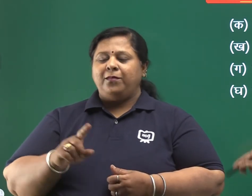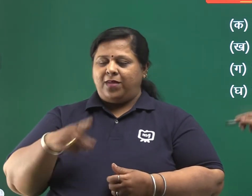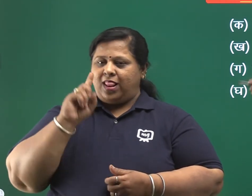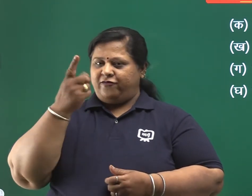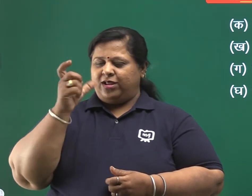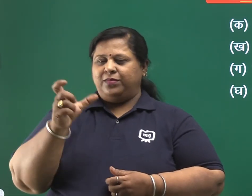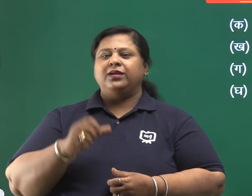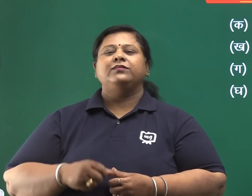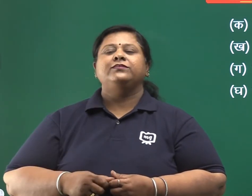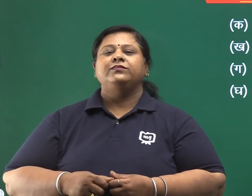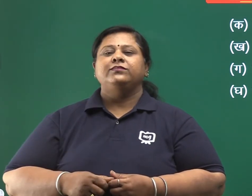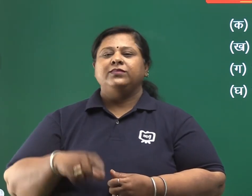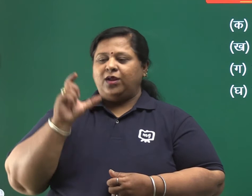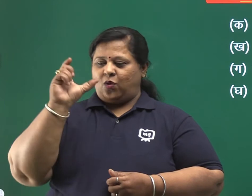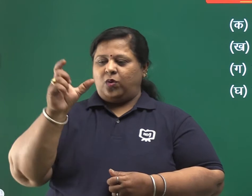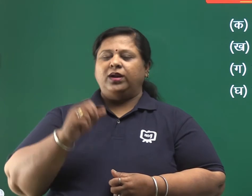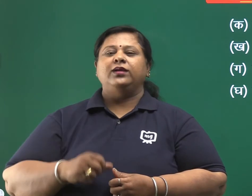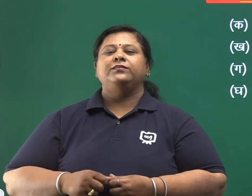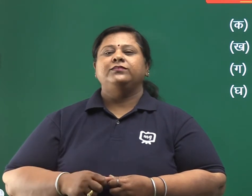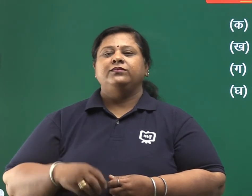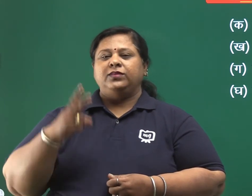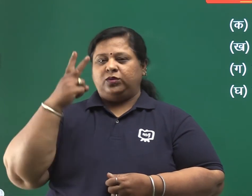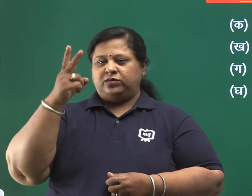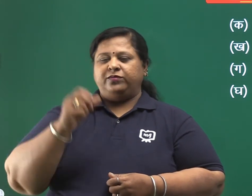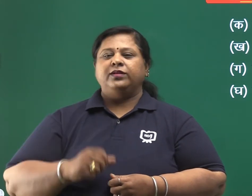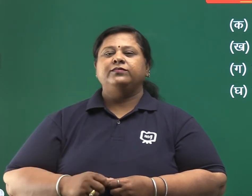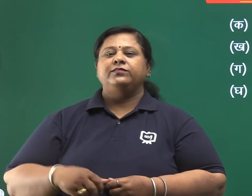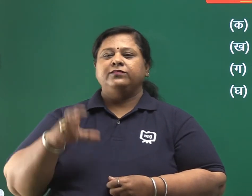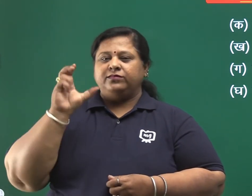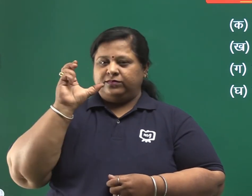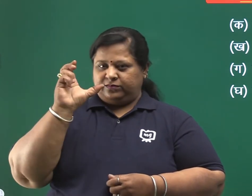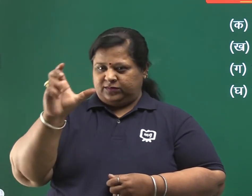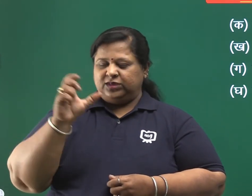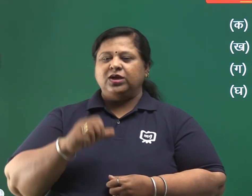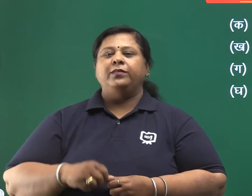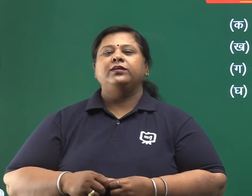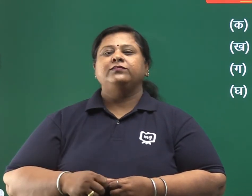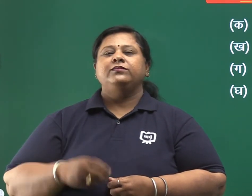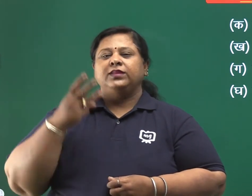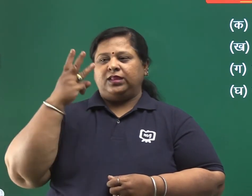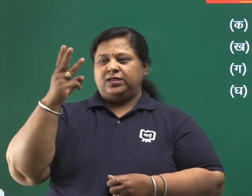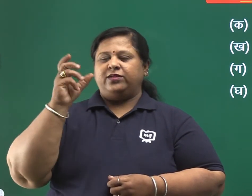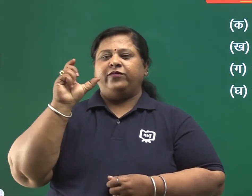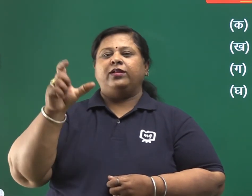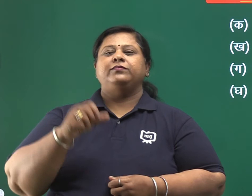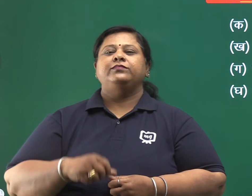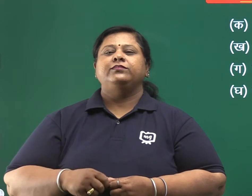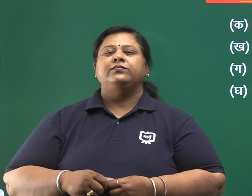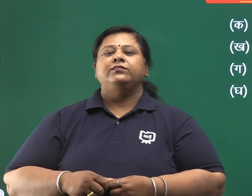पहला विकल्प है रोहिणी, दूसरा विकल्प श्यामा, तीसरा